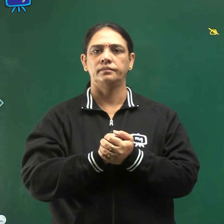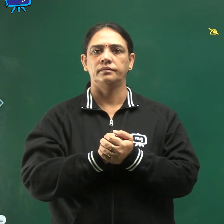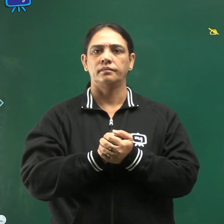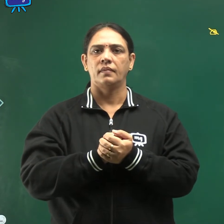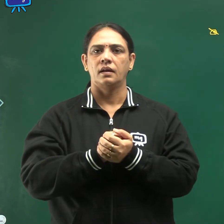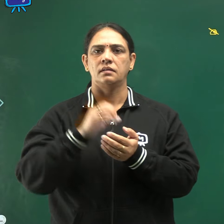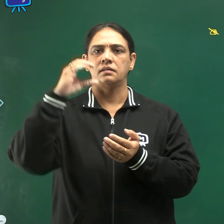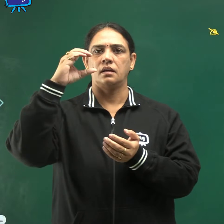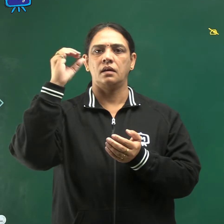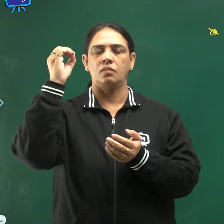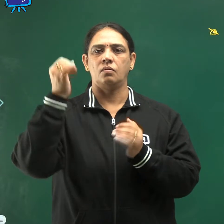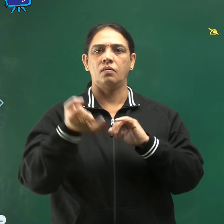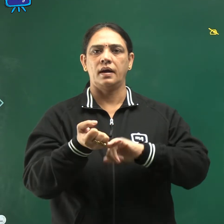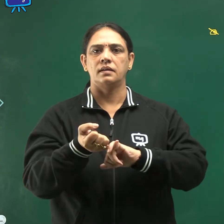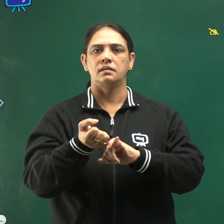कॉस